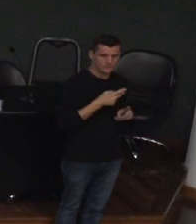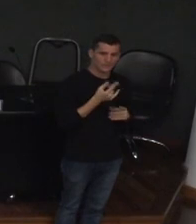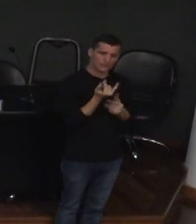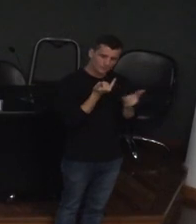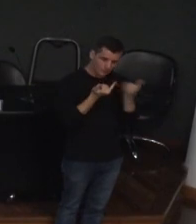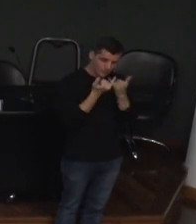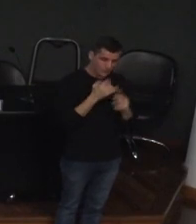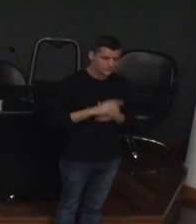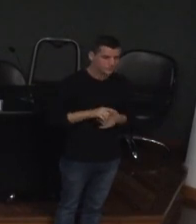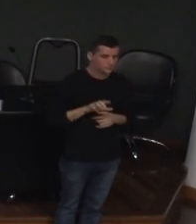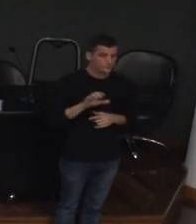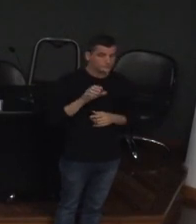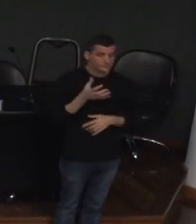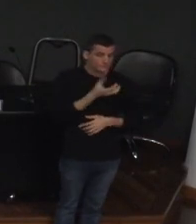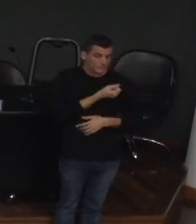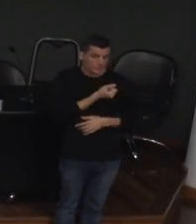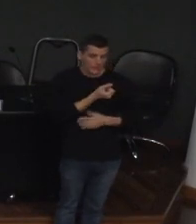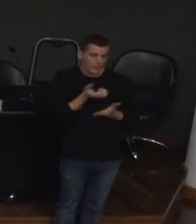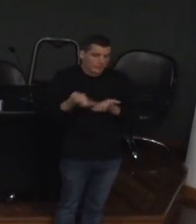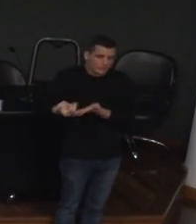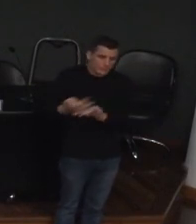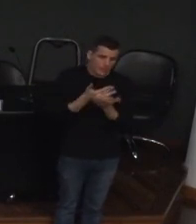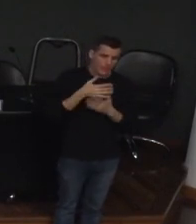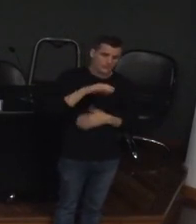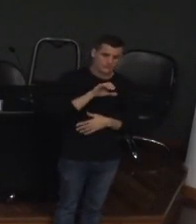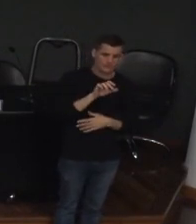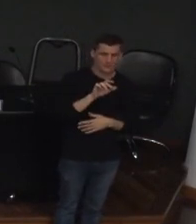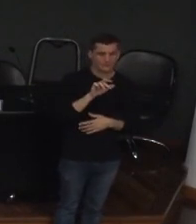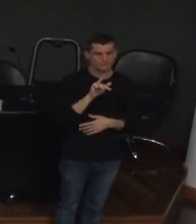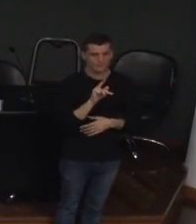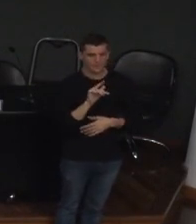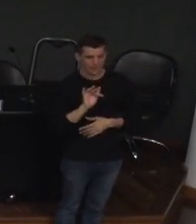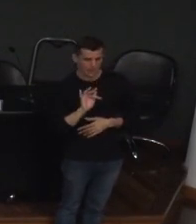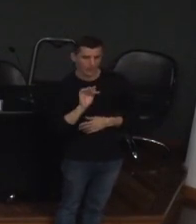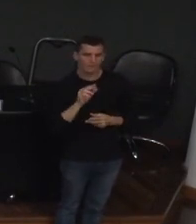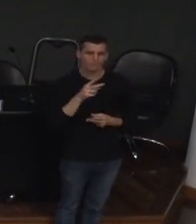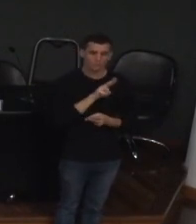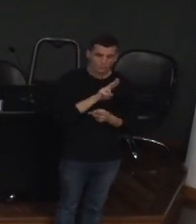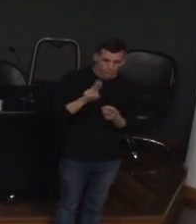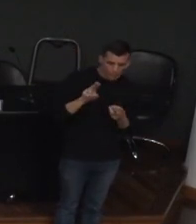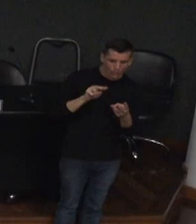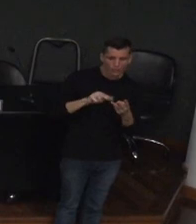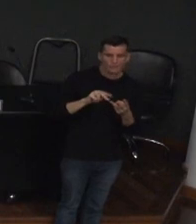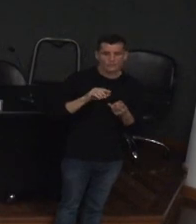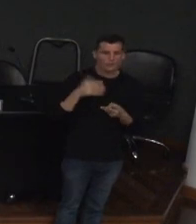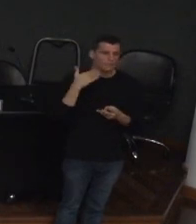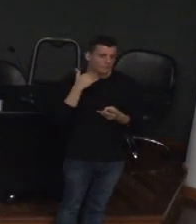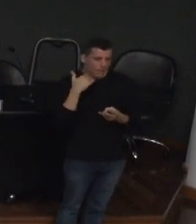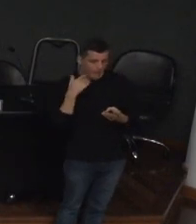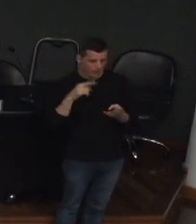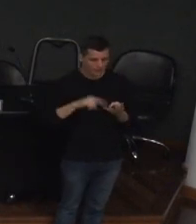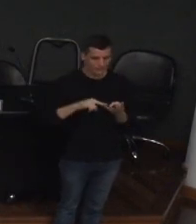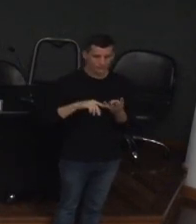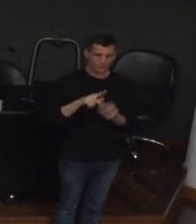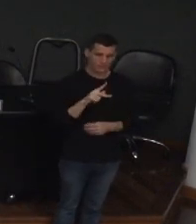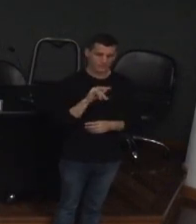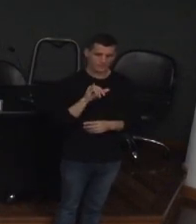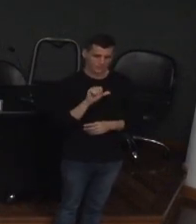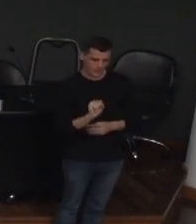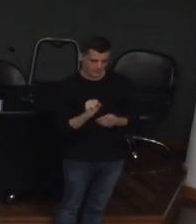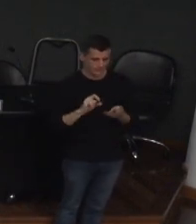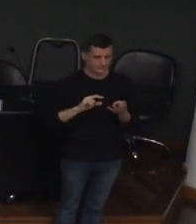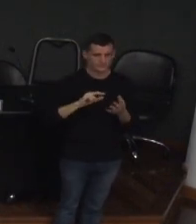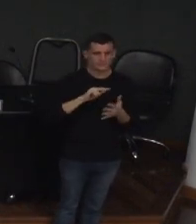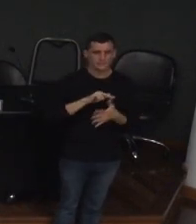endereço, e-mail, telefone, conta bancária, certidões negativas, PIS e PASEP. A finalidade é o pagamento